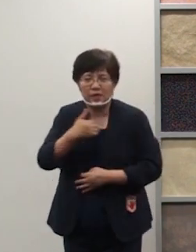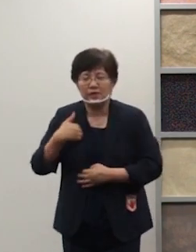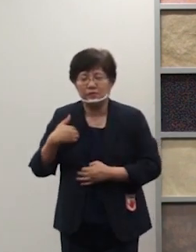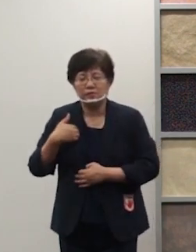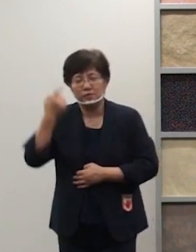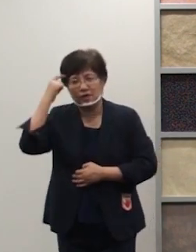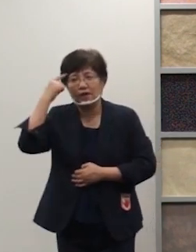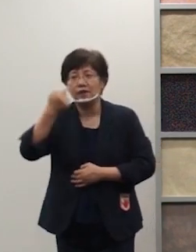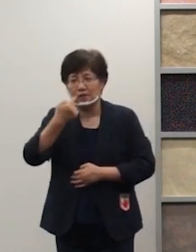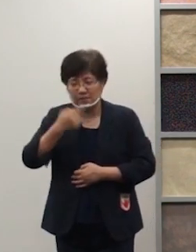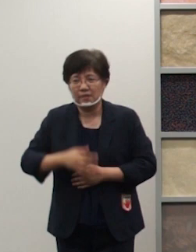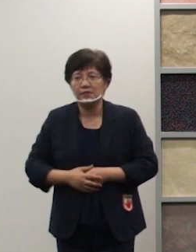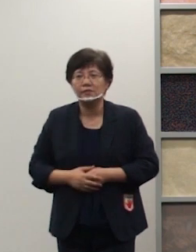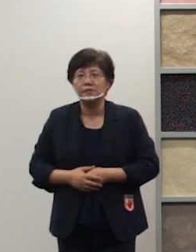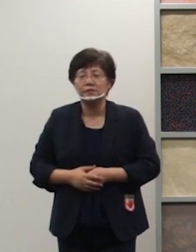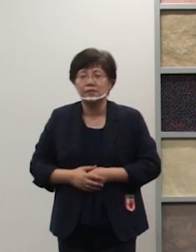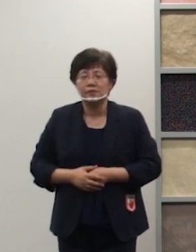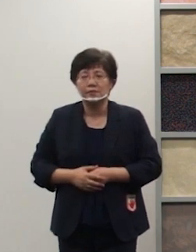。引き続き、